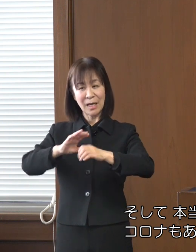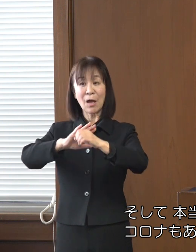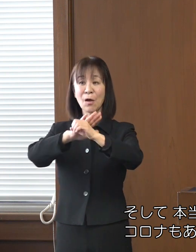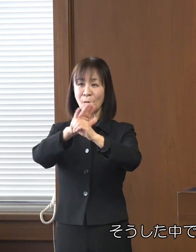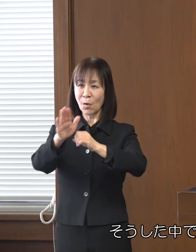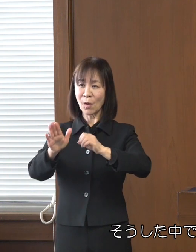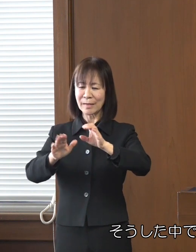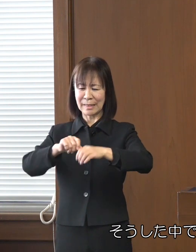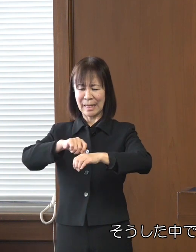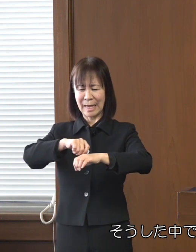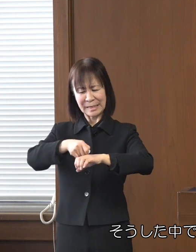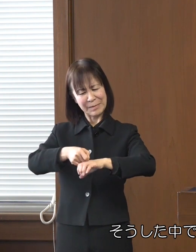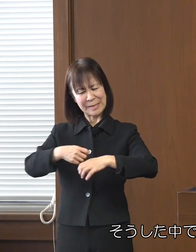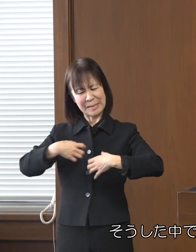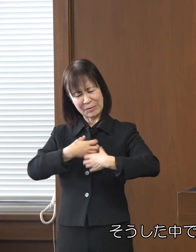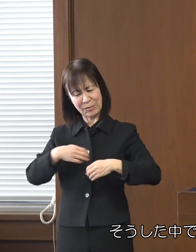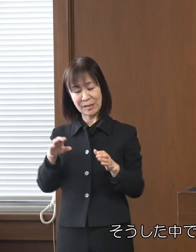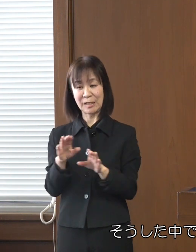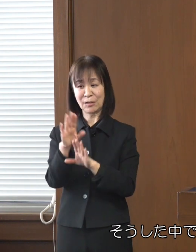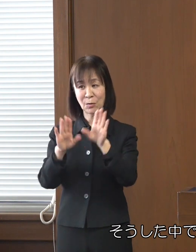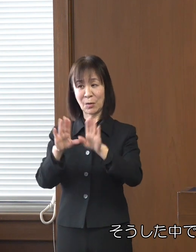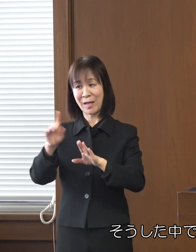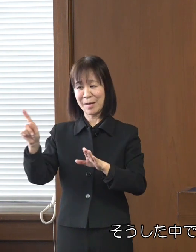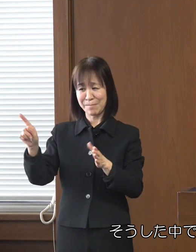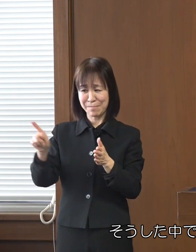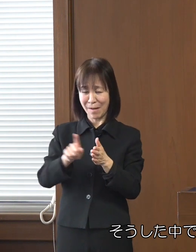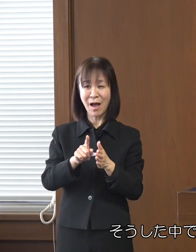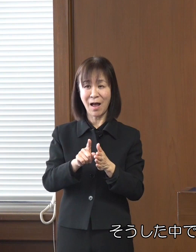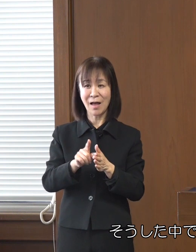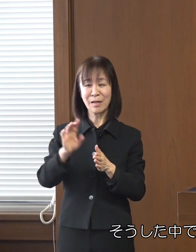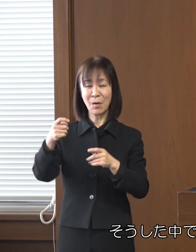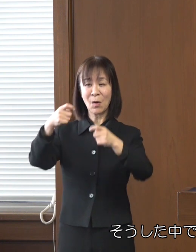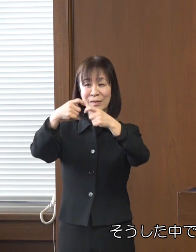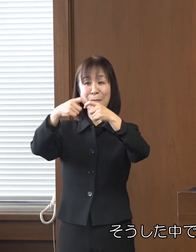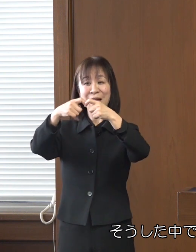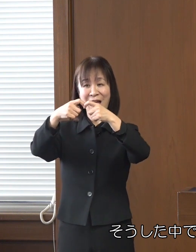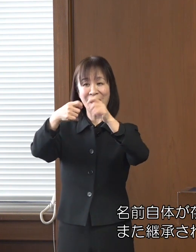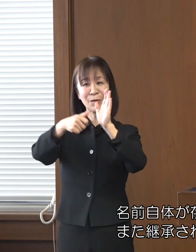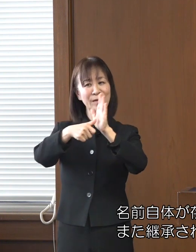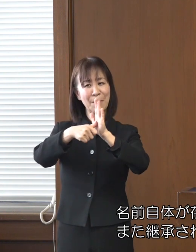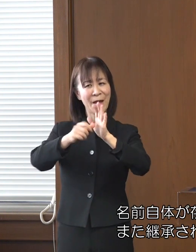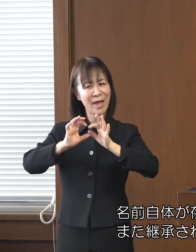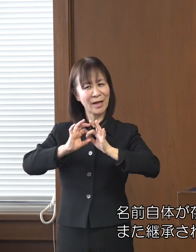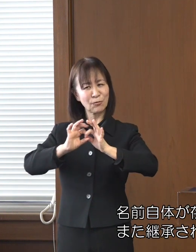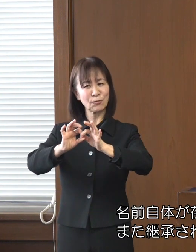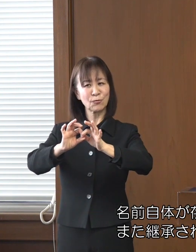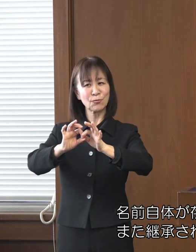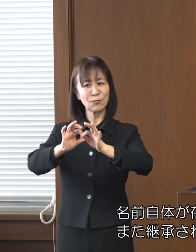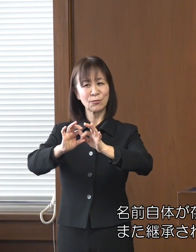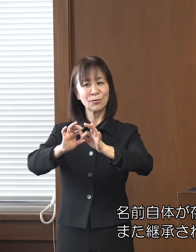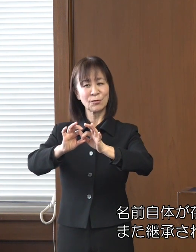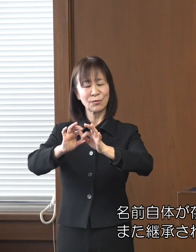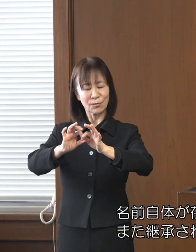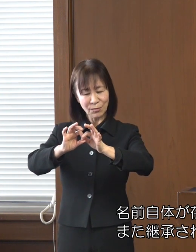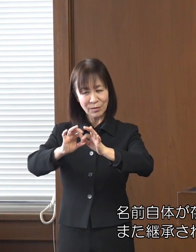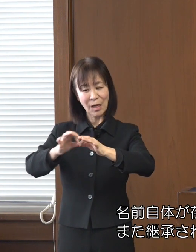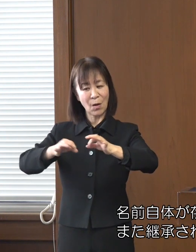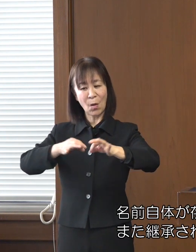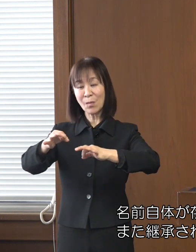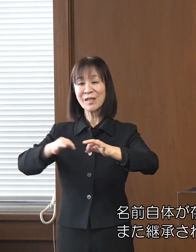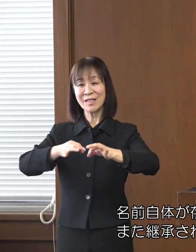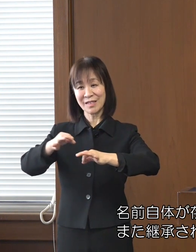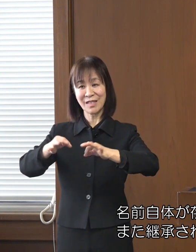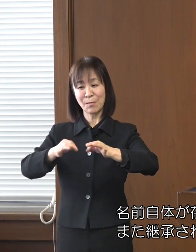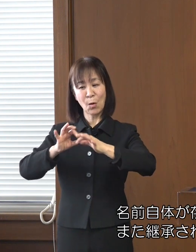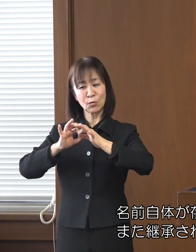って、まあ、そうした中でそれでも継承されて、屋号を継承されて、玉屋自体が存続して百貨店も行われる、ま